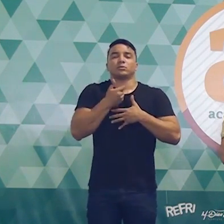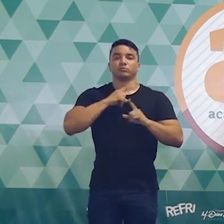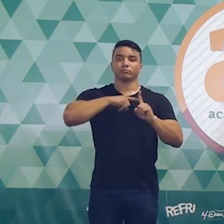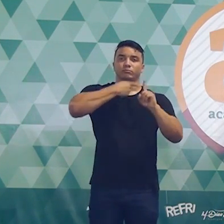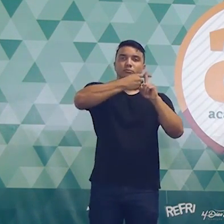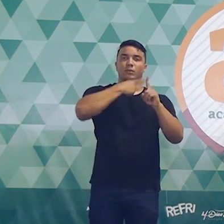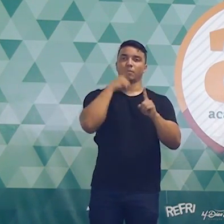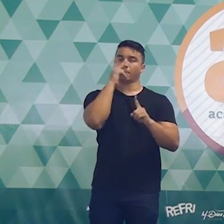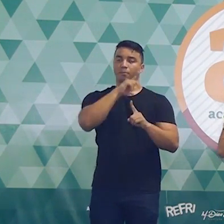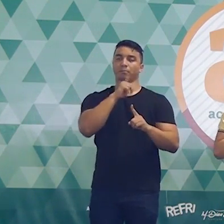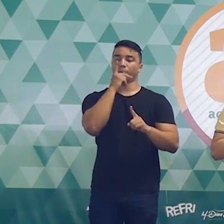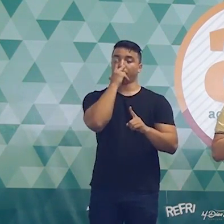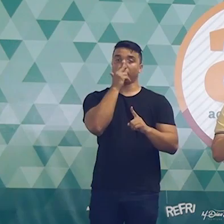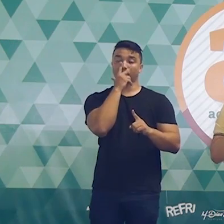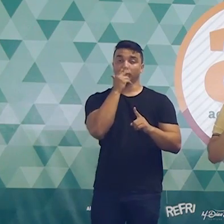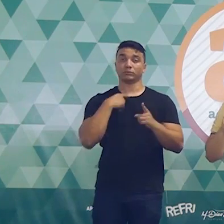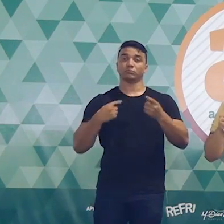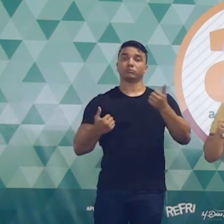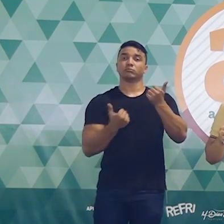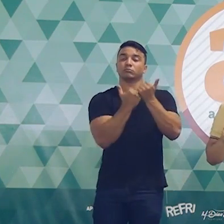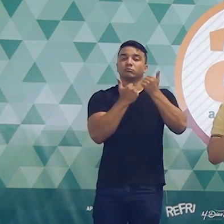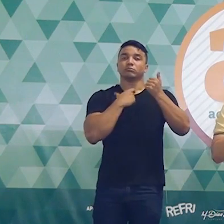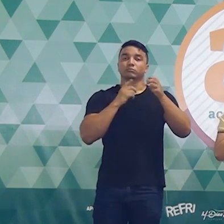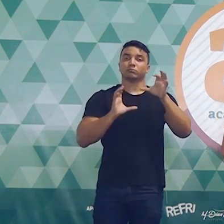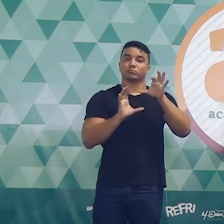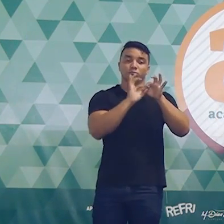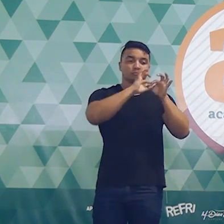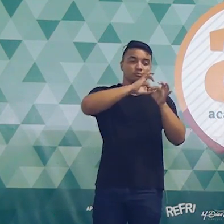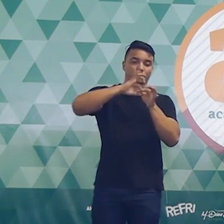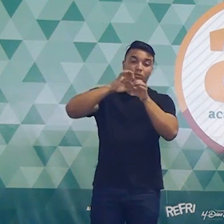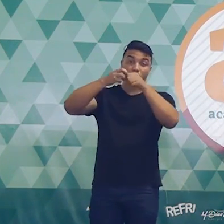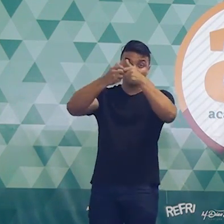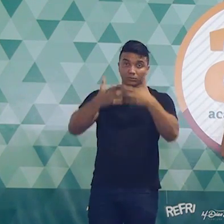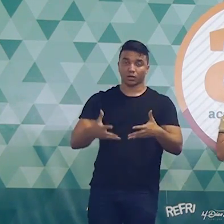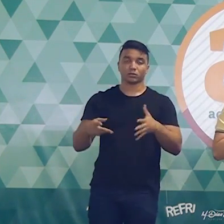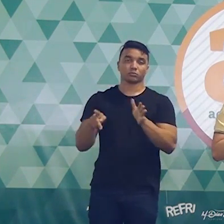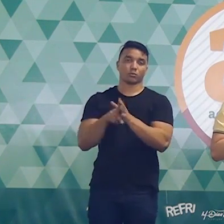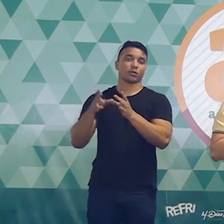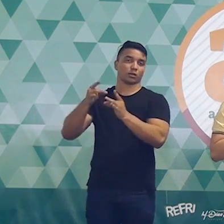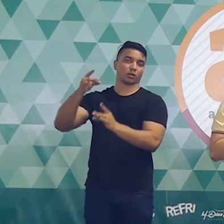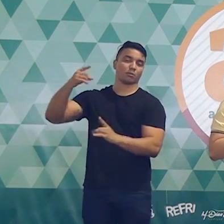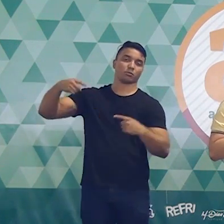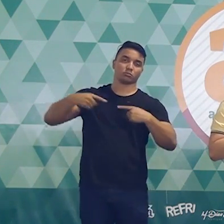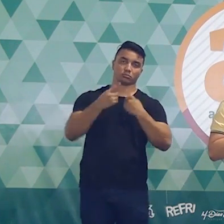que funciona como aposto, que traz uma explicação. Isso é detalhamento.